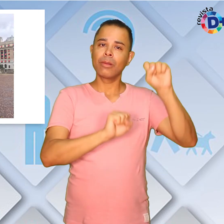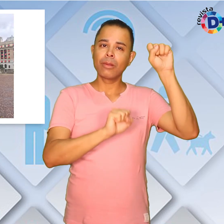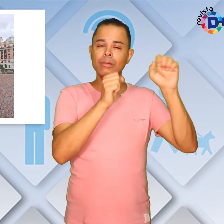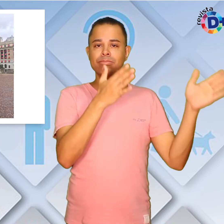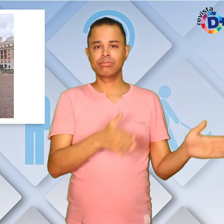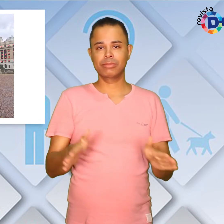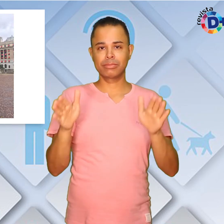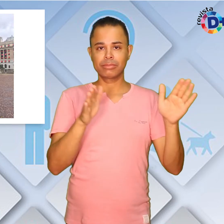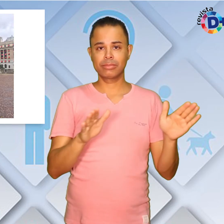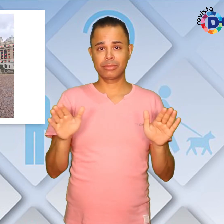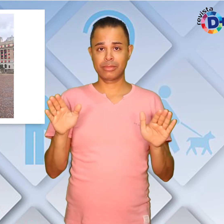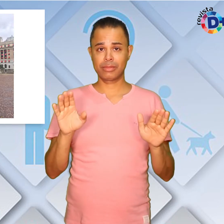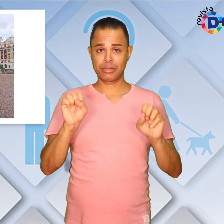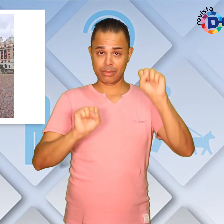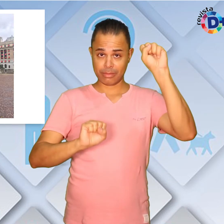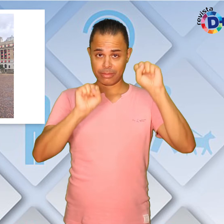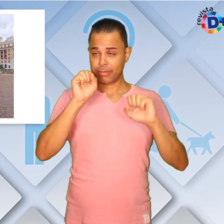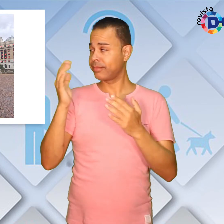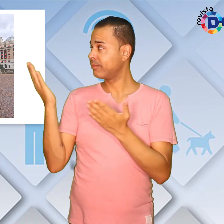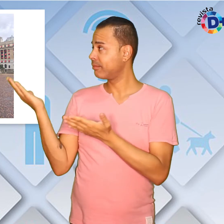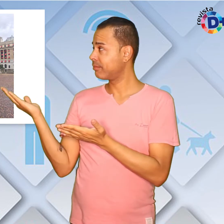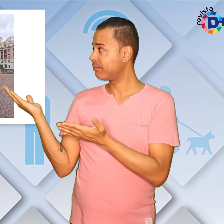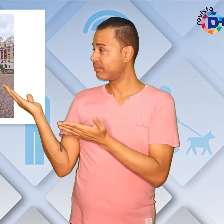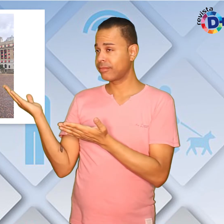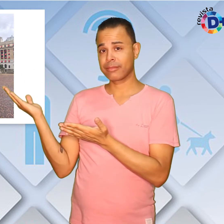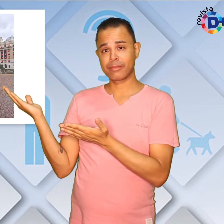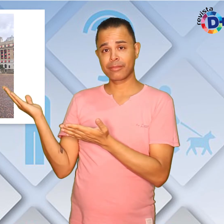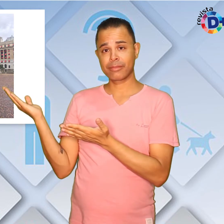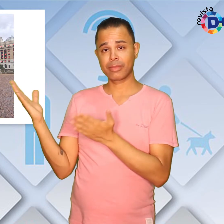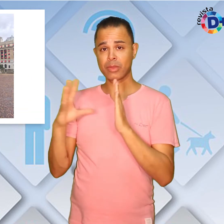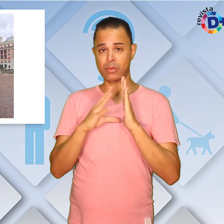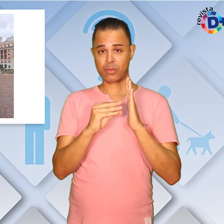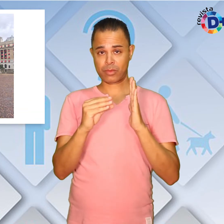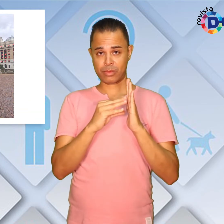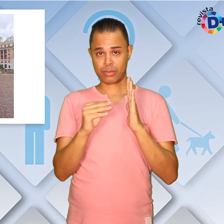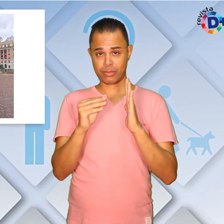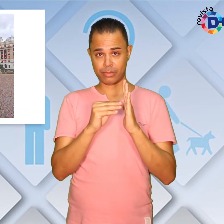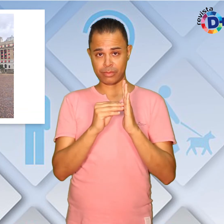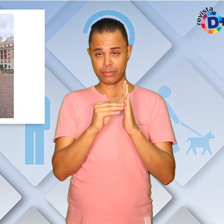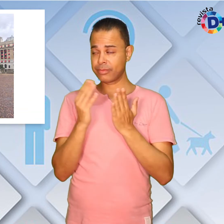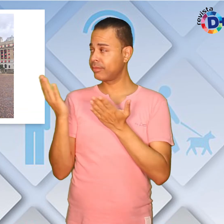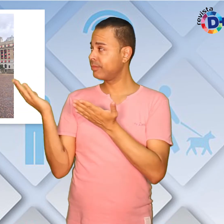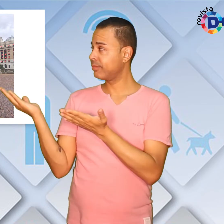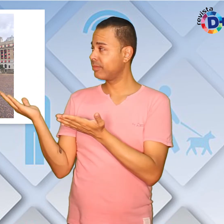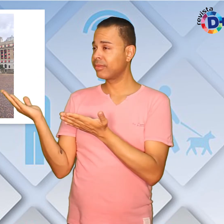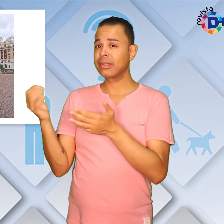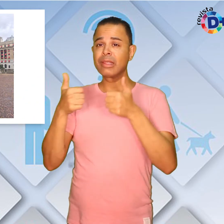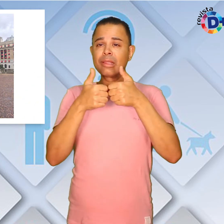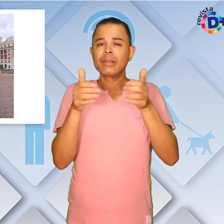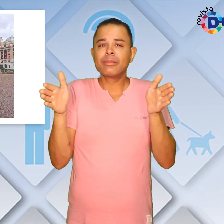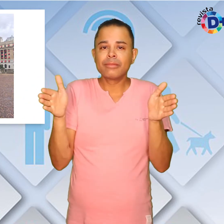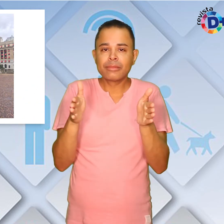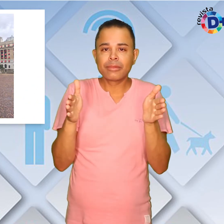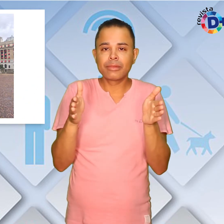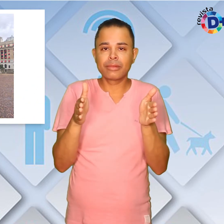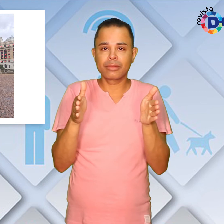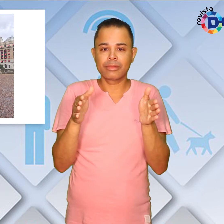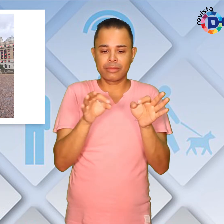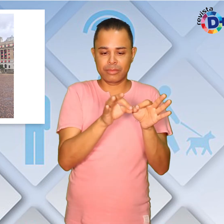com carro seria modelo axxess os miniônibus tem 8,9 metros de